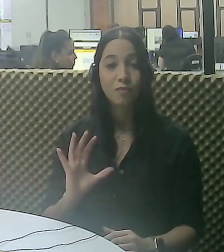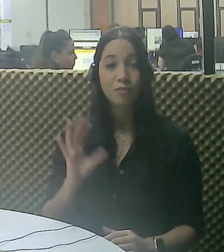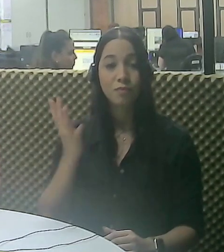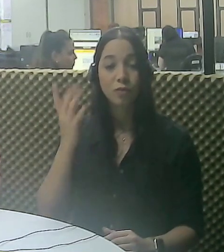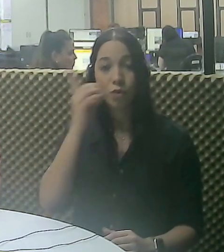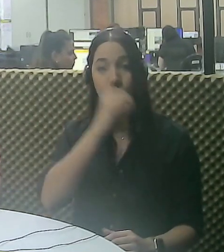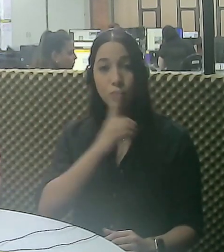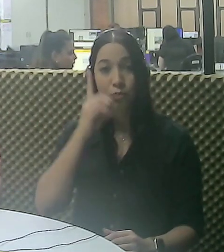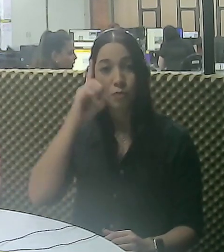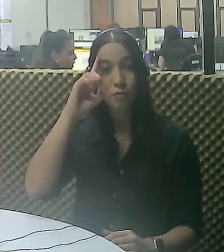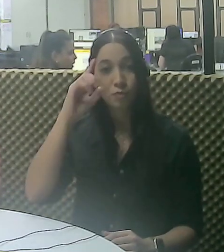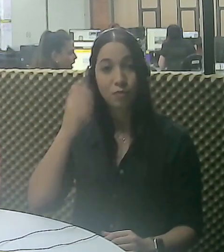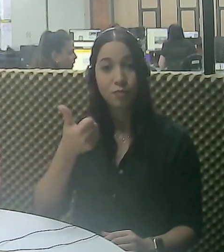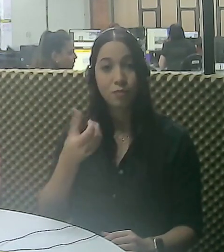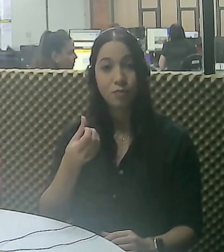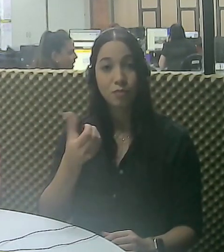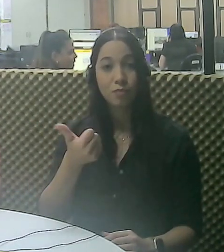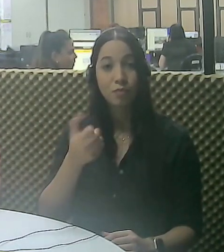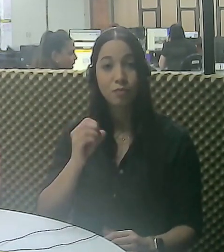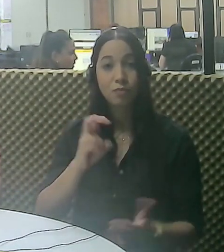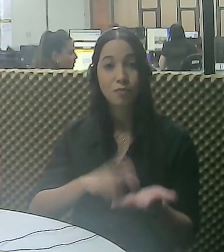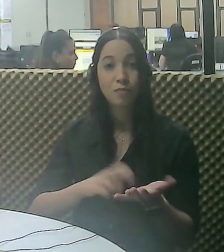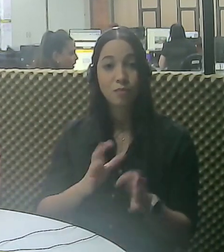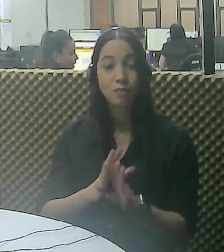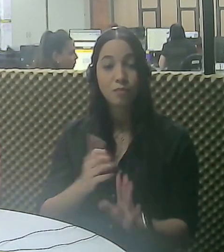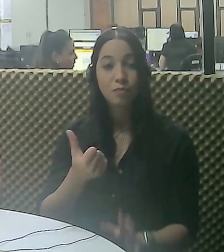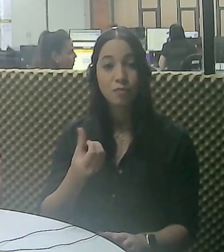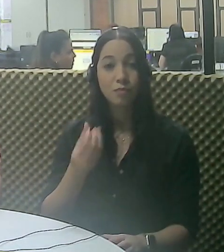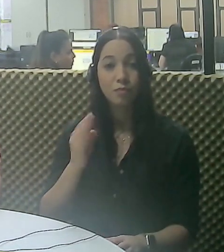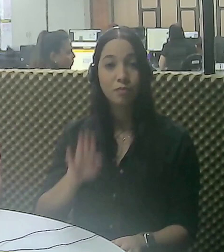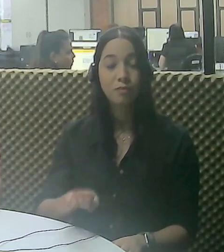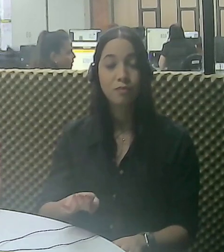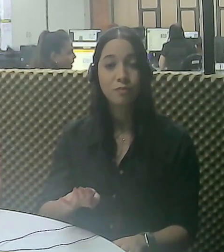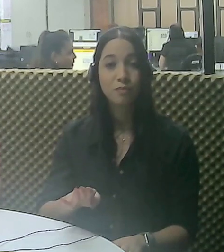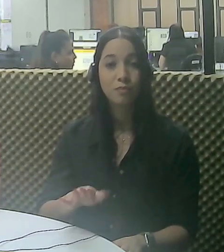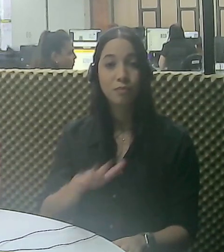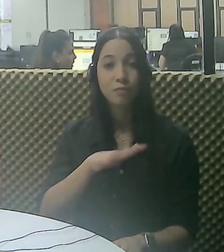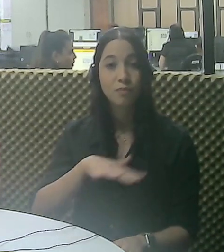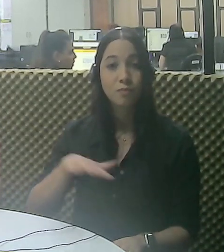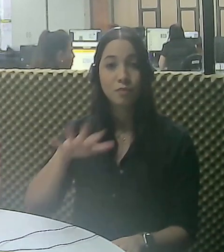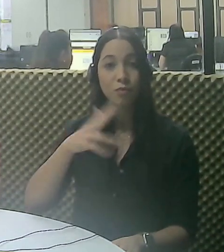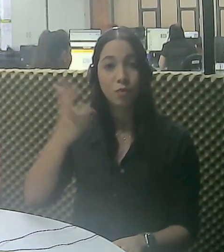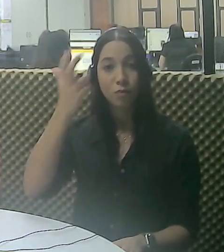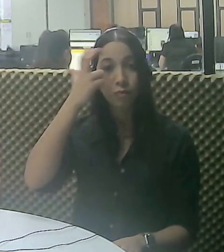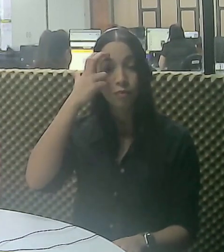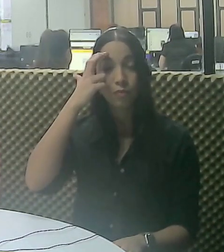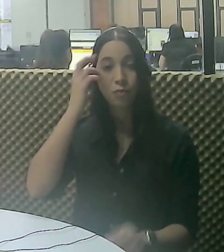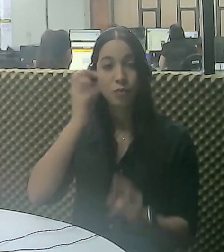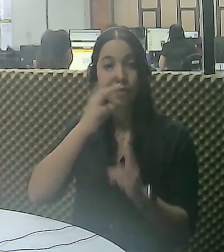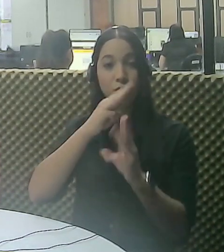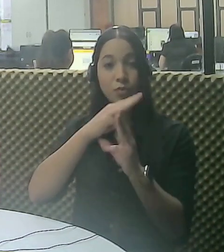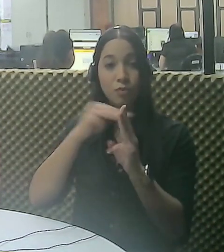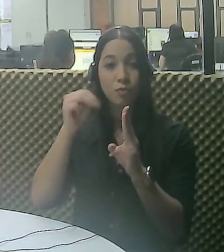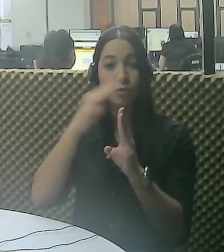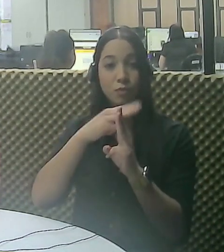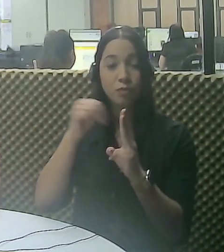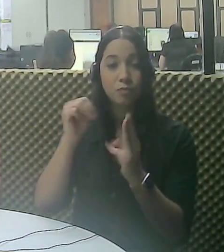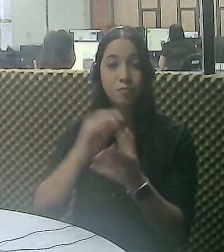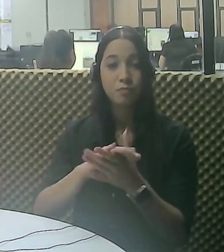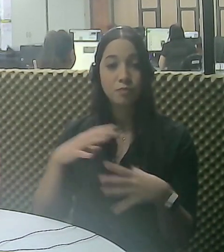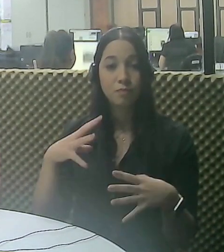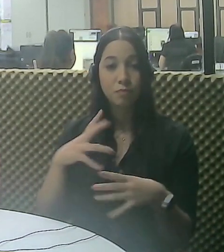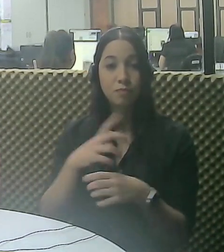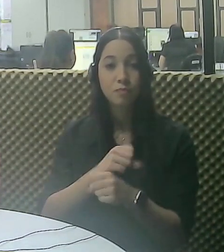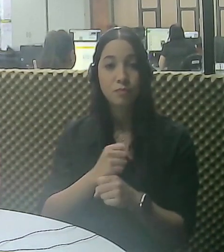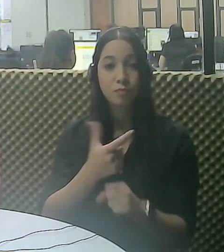domingo, dia 16, das 10 da manhã às 4 da tarde, no Espaço Cultural do Mercado Municipal. Ao todo,